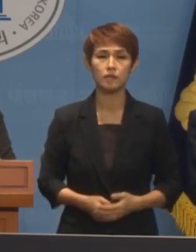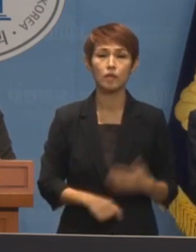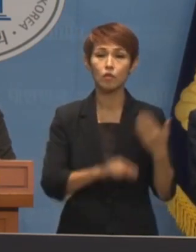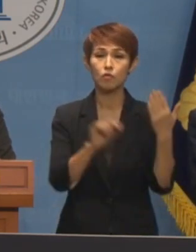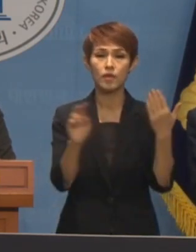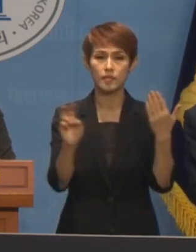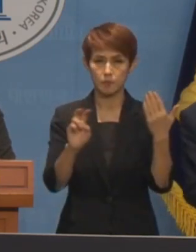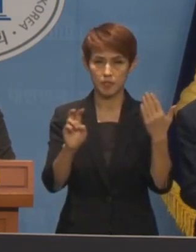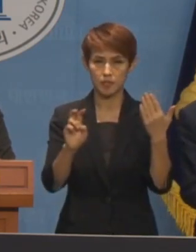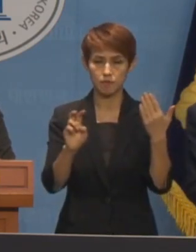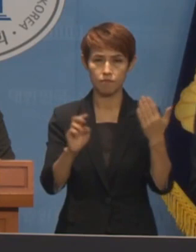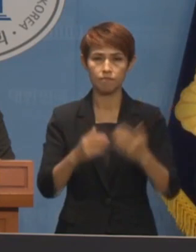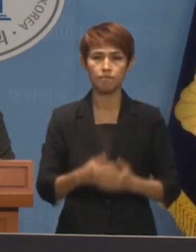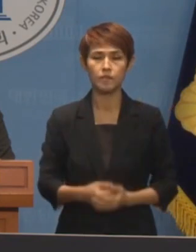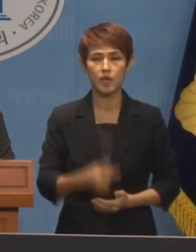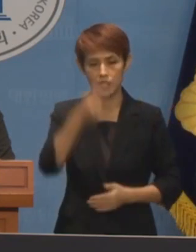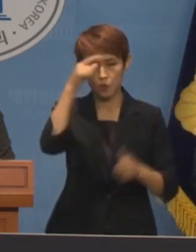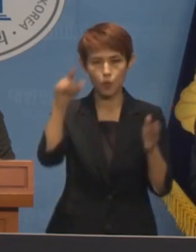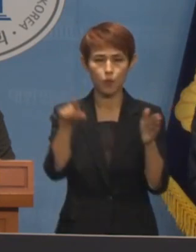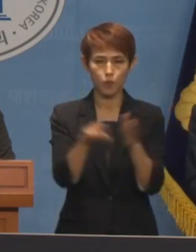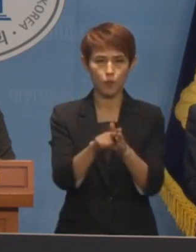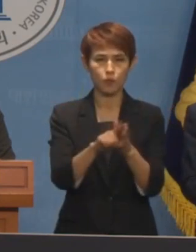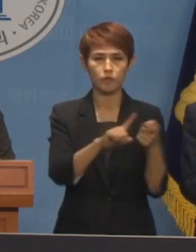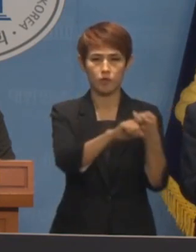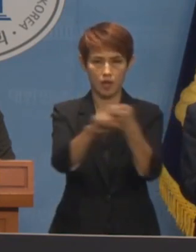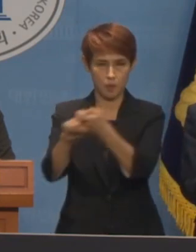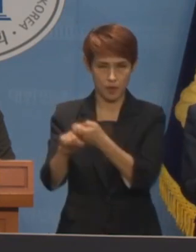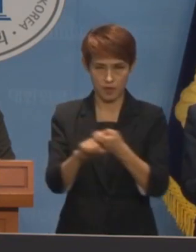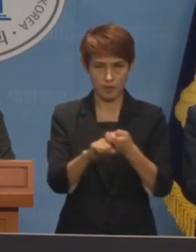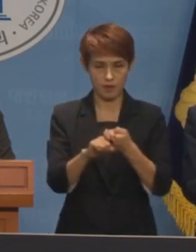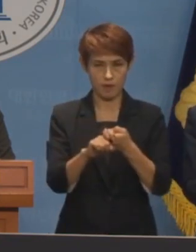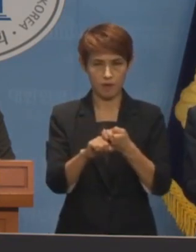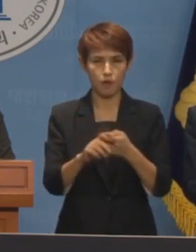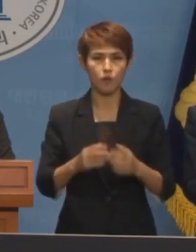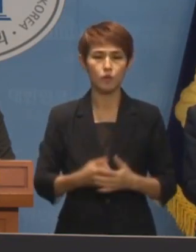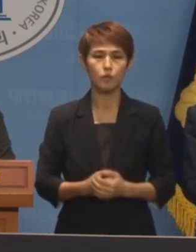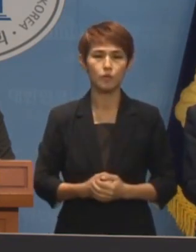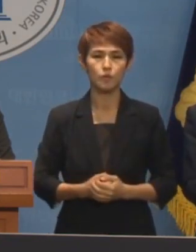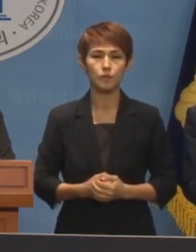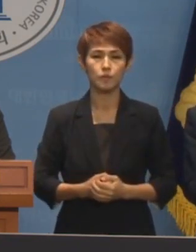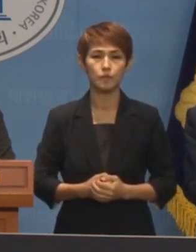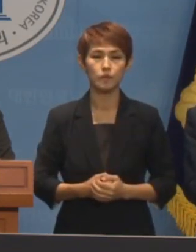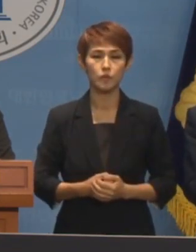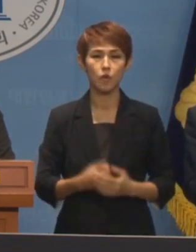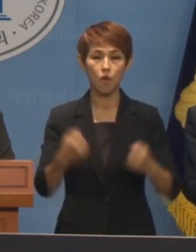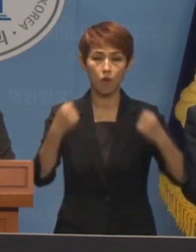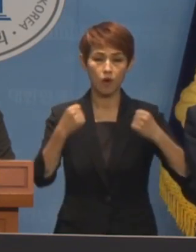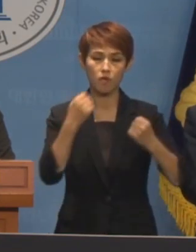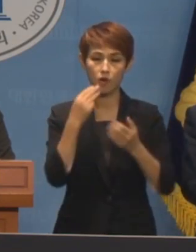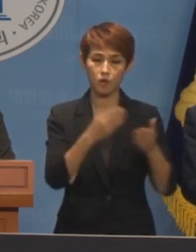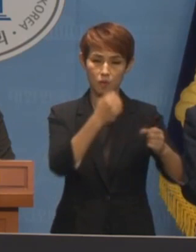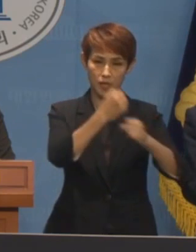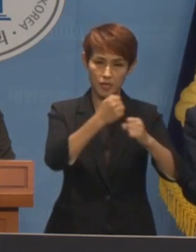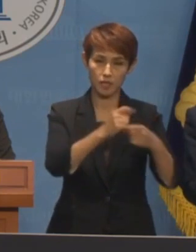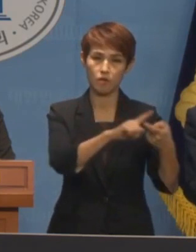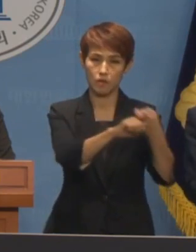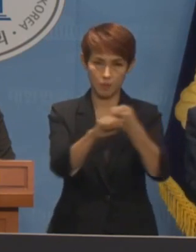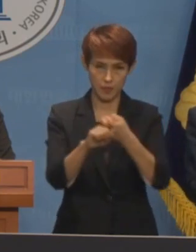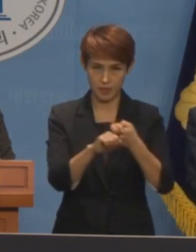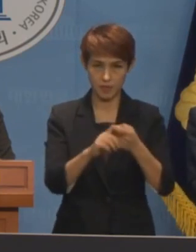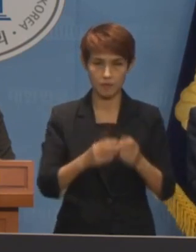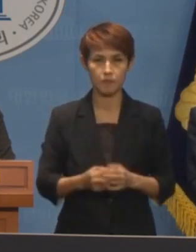20일 수도권 기독교 총연합회, 건강한 경기도 만들기 연합회, 서울시 기독교연합회,